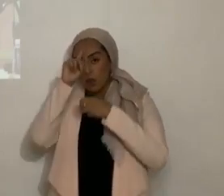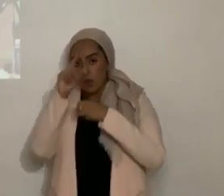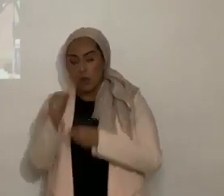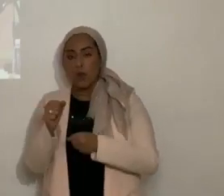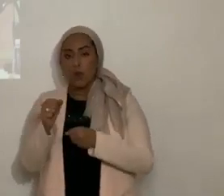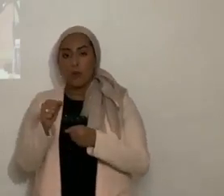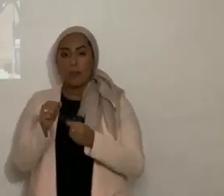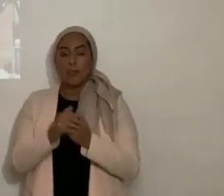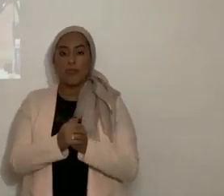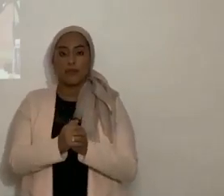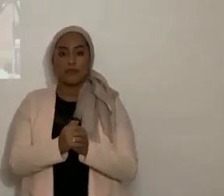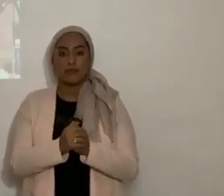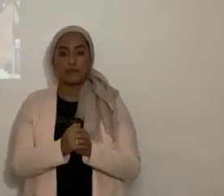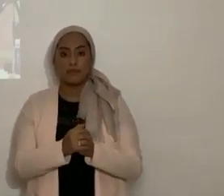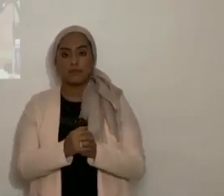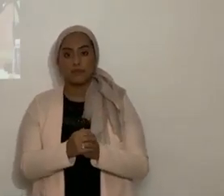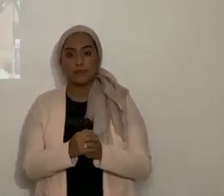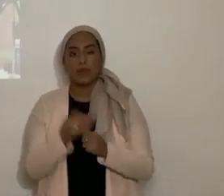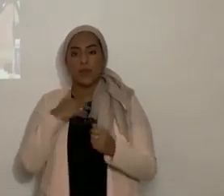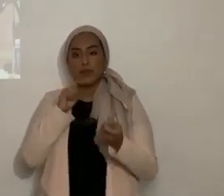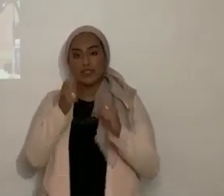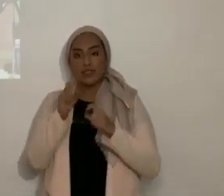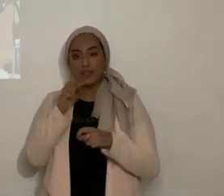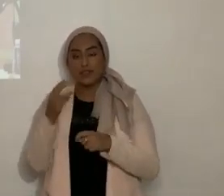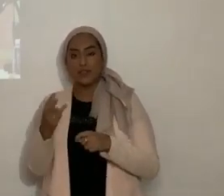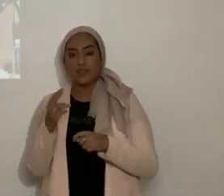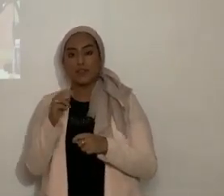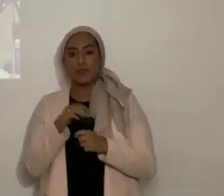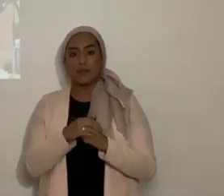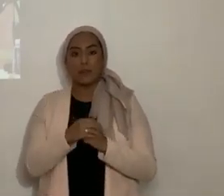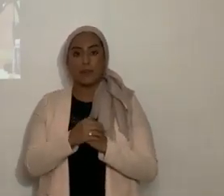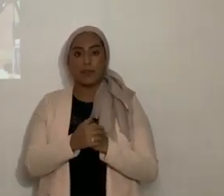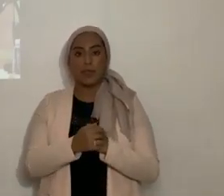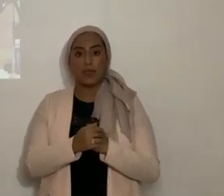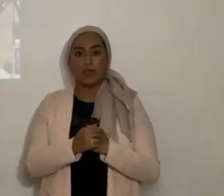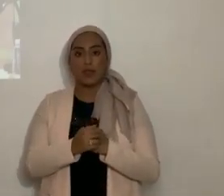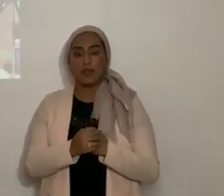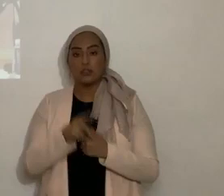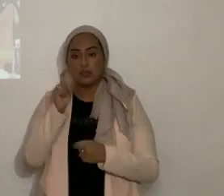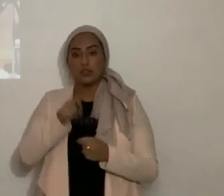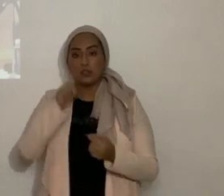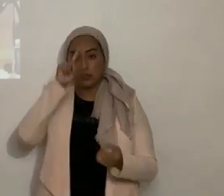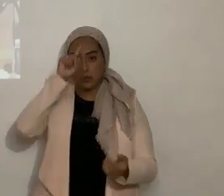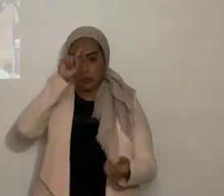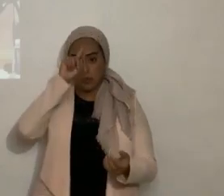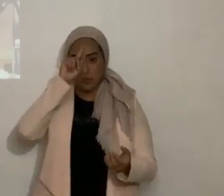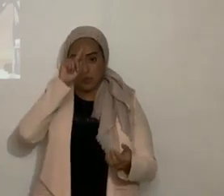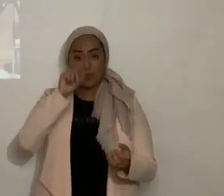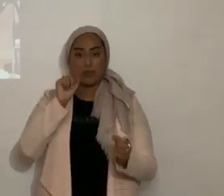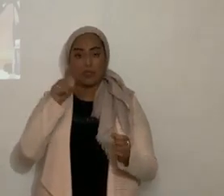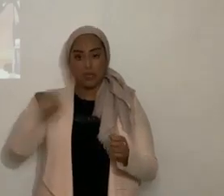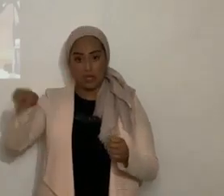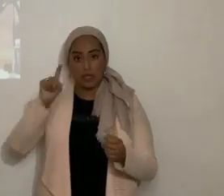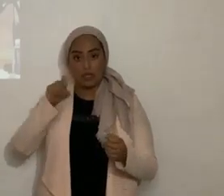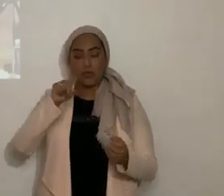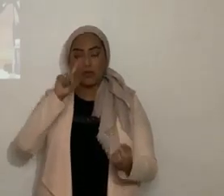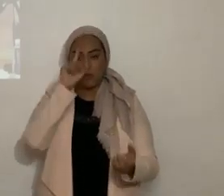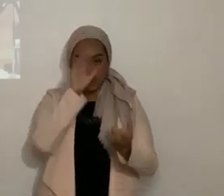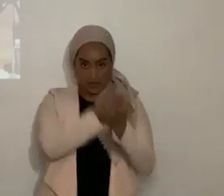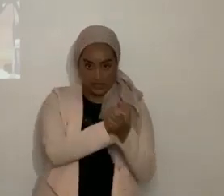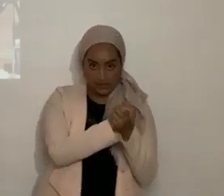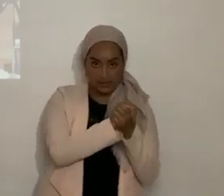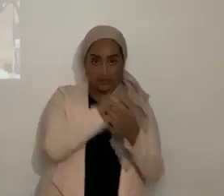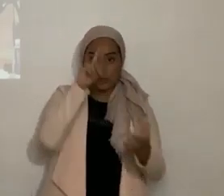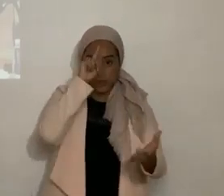creer, obedecer. Lo voy a cambiar de orden en este momento para hacerlo más explícito. Creer, son creyentes, aquí están, son parte de